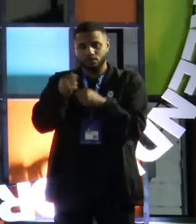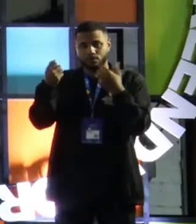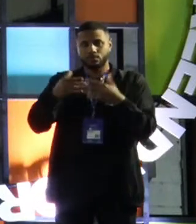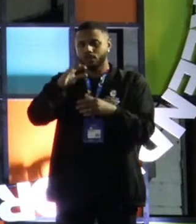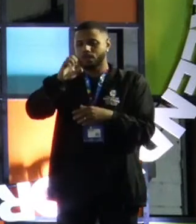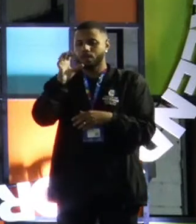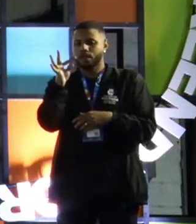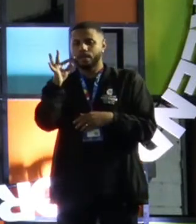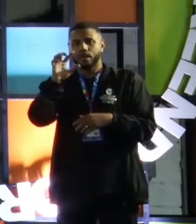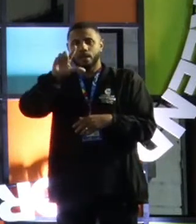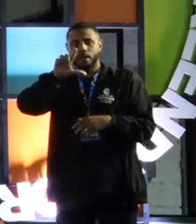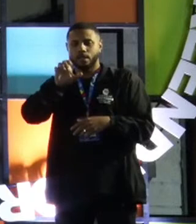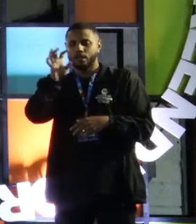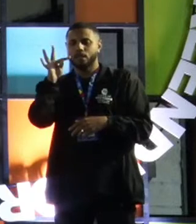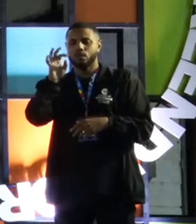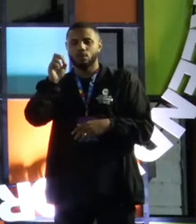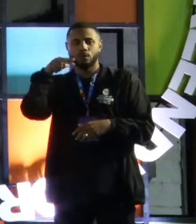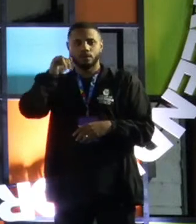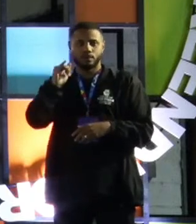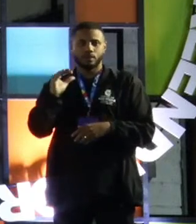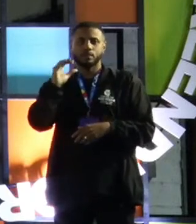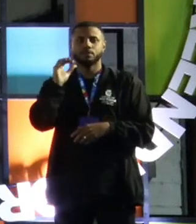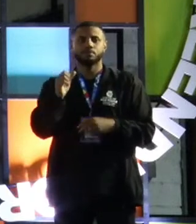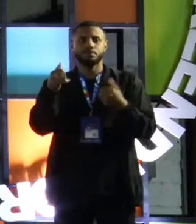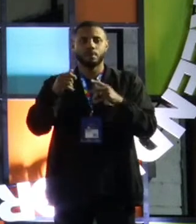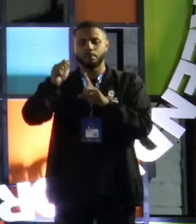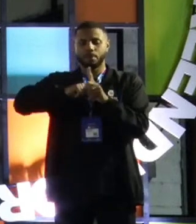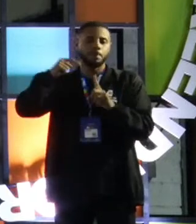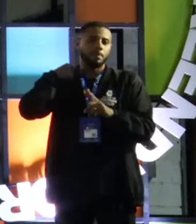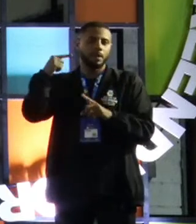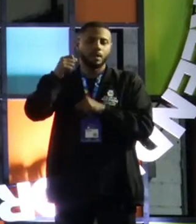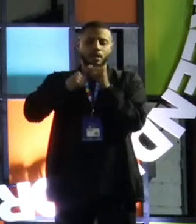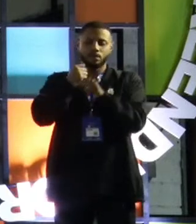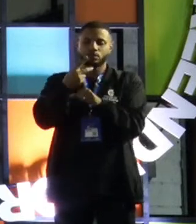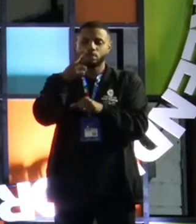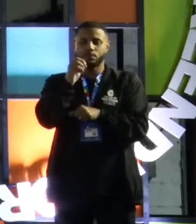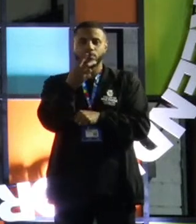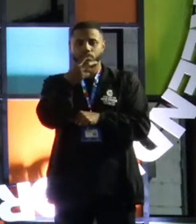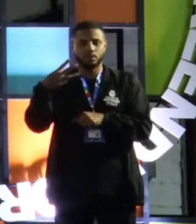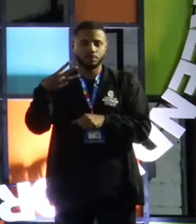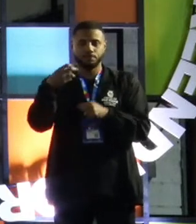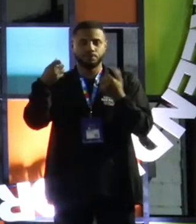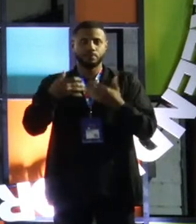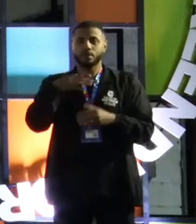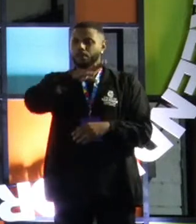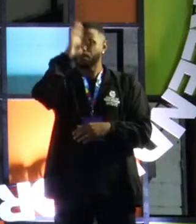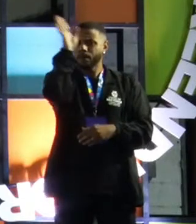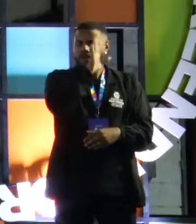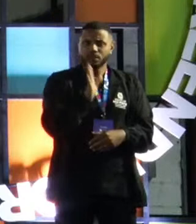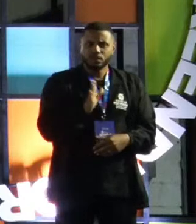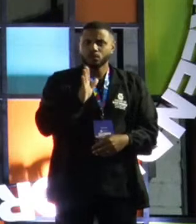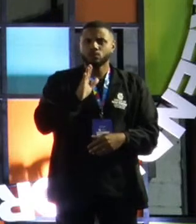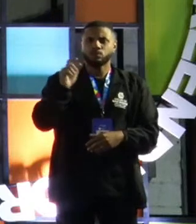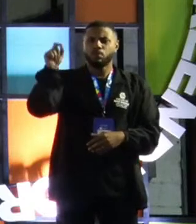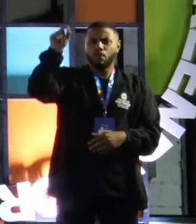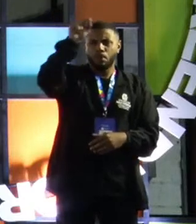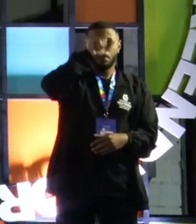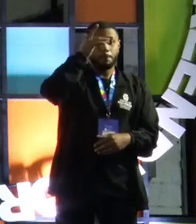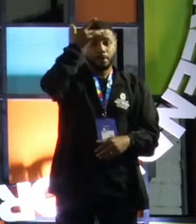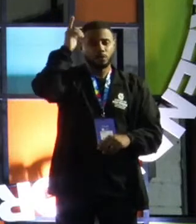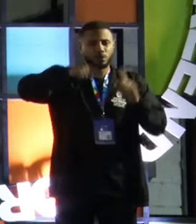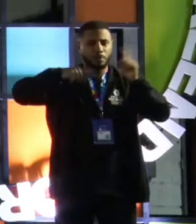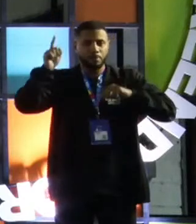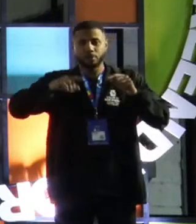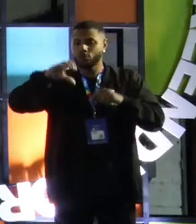é bem recente, ele é de maio de 2023, ele mostra que os brasileiros eles passam em média 9 horas com